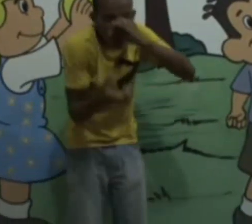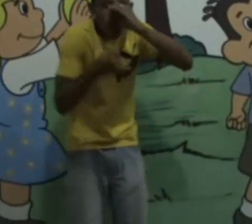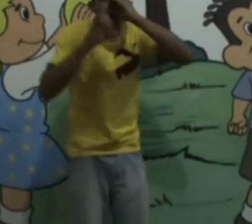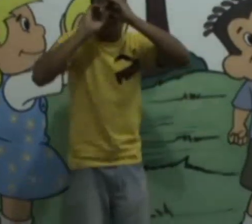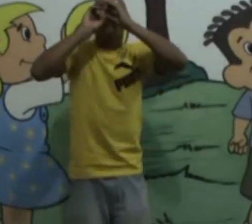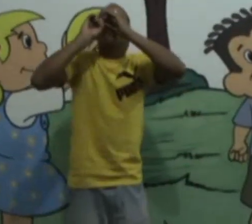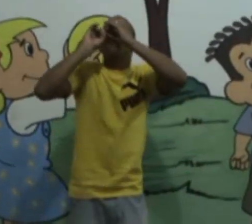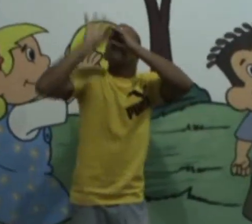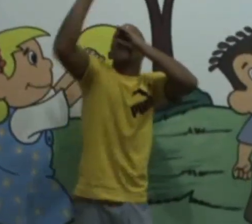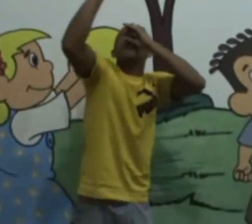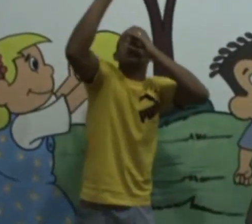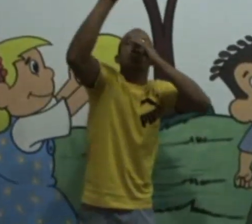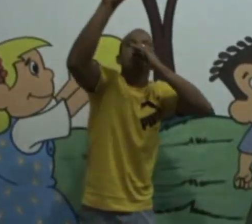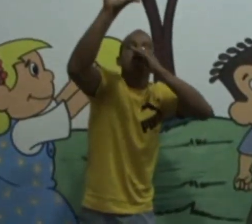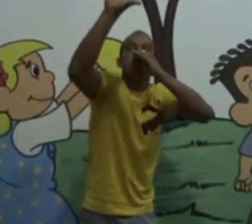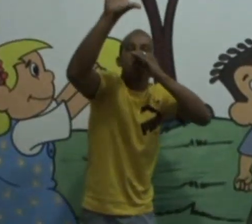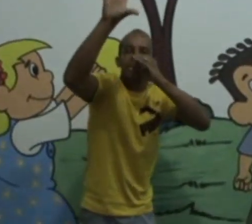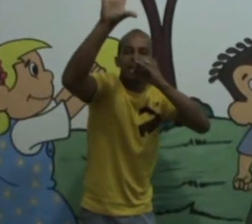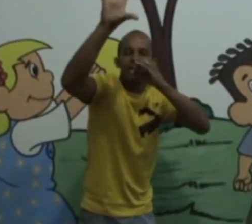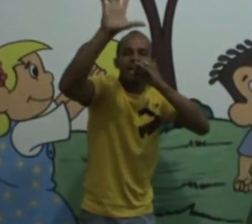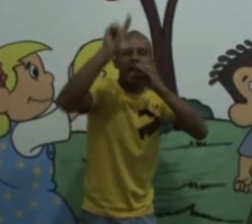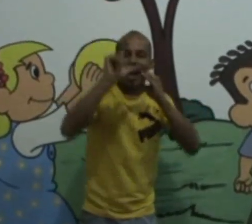chuá! Levantei a mão de novo.